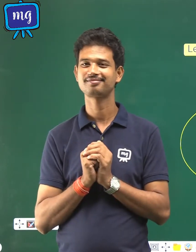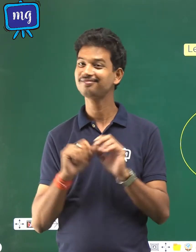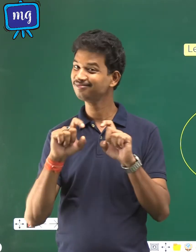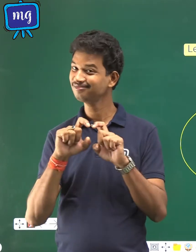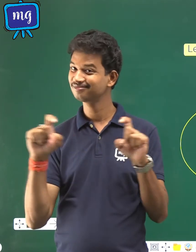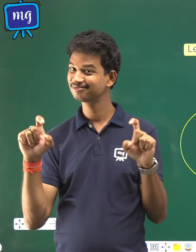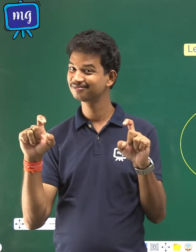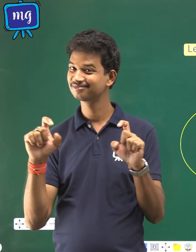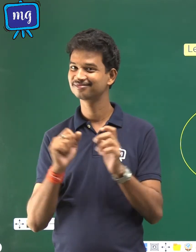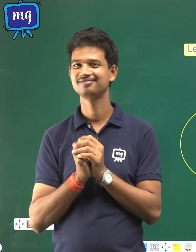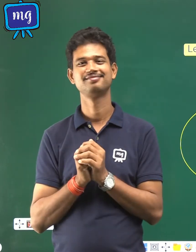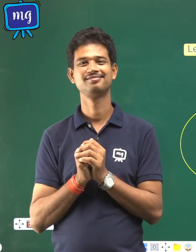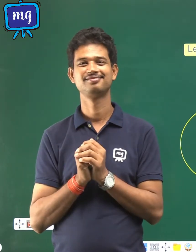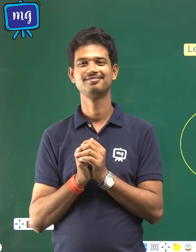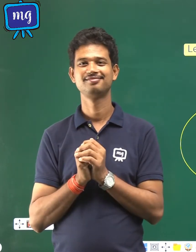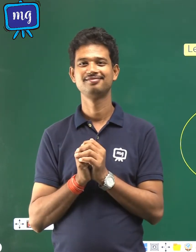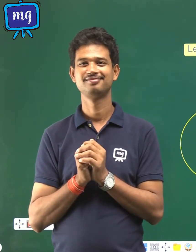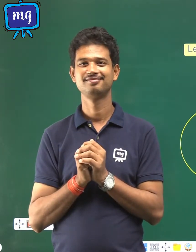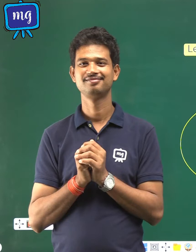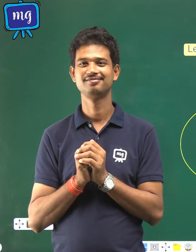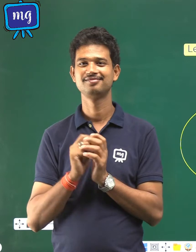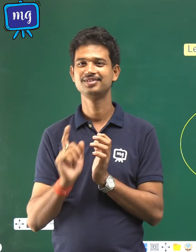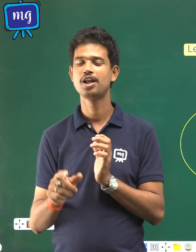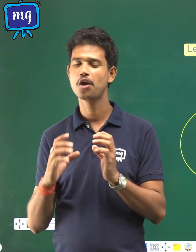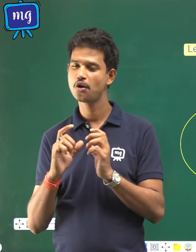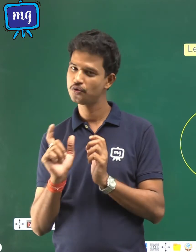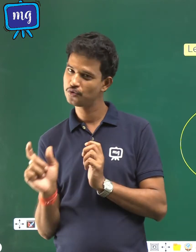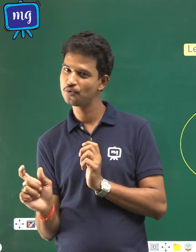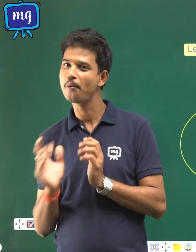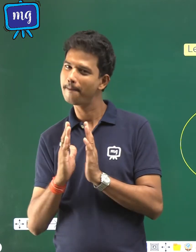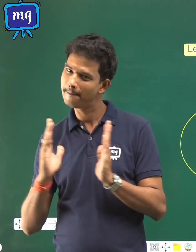Clear? यह कैपिटल U है